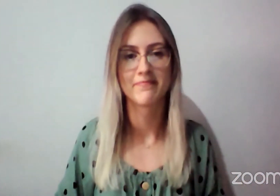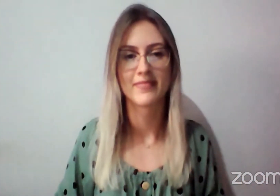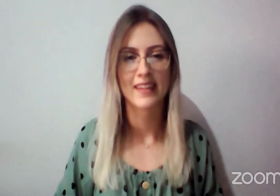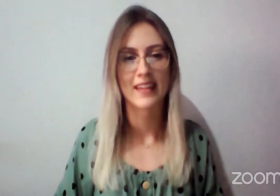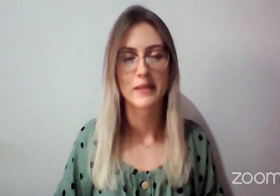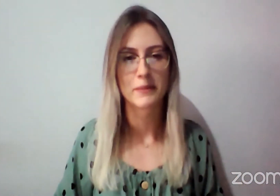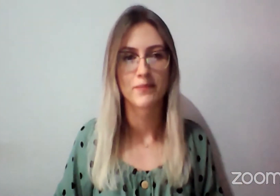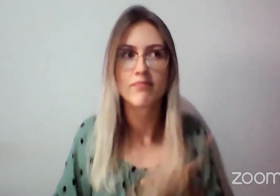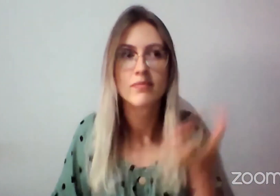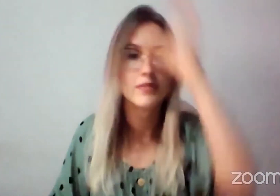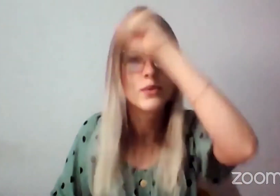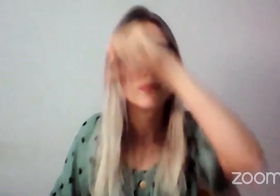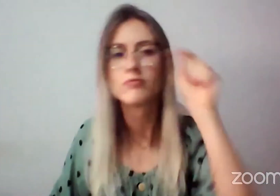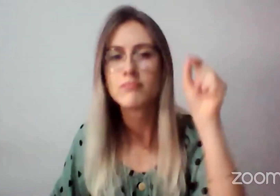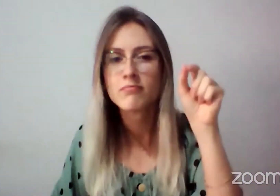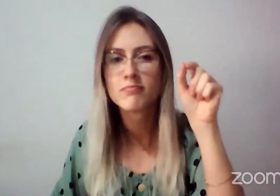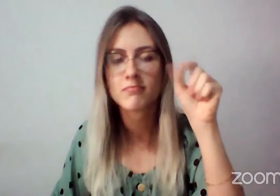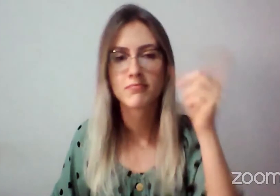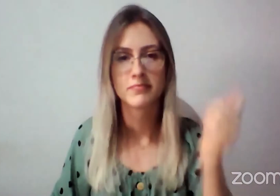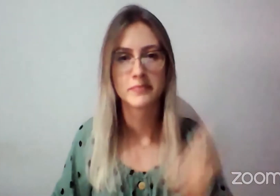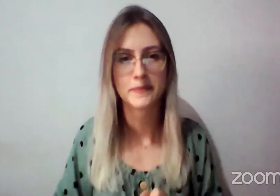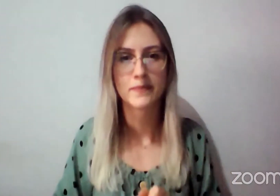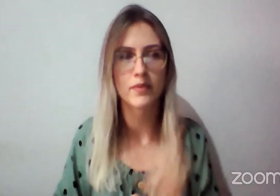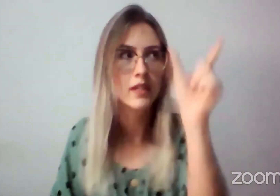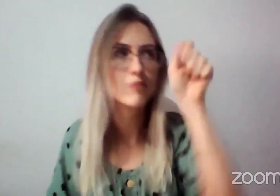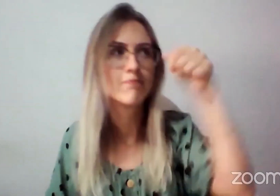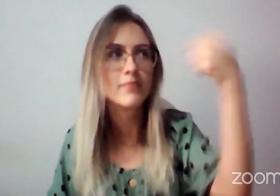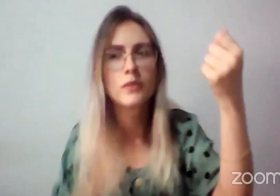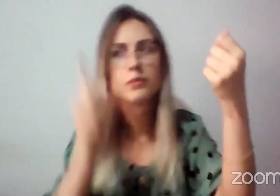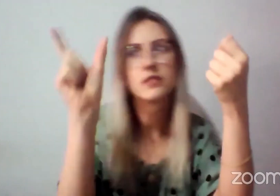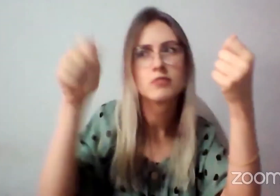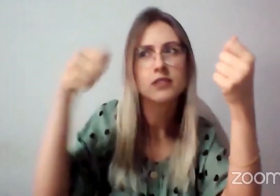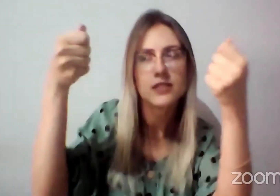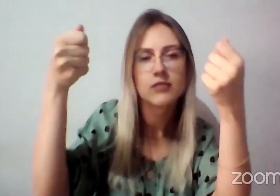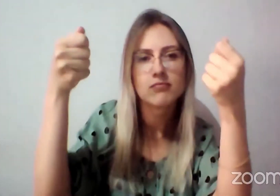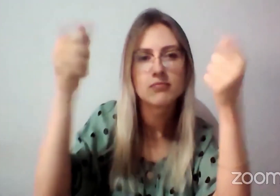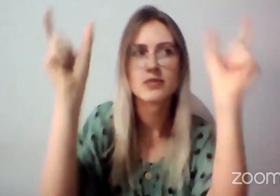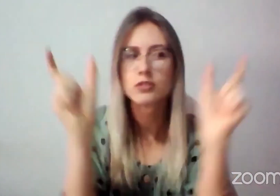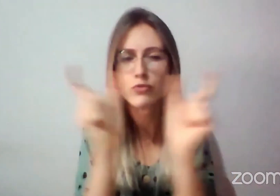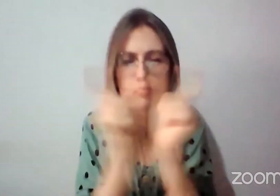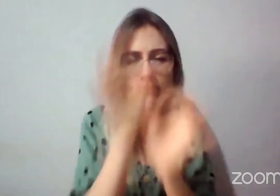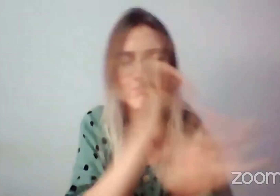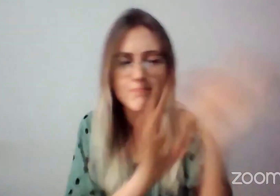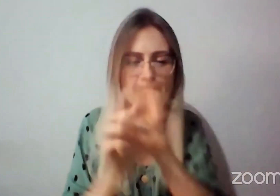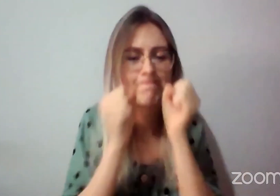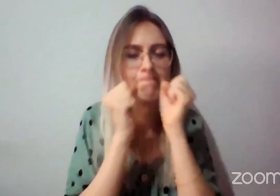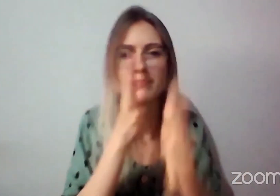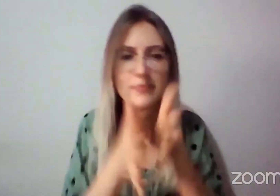Libras. E eu aprendi o quê? A cada palavra um sinal, juntar e tentar sinalizar.